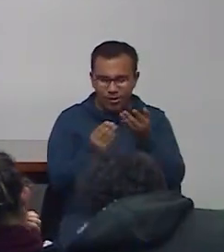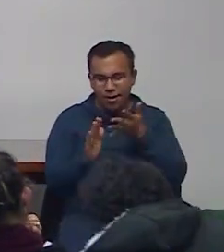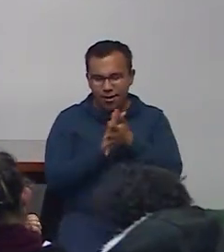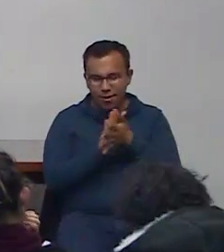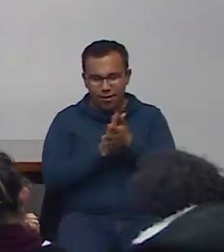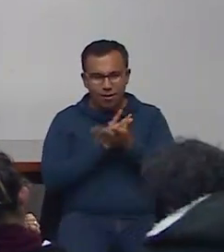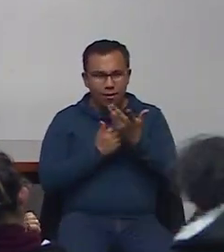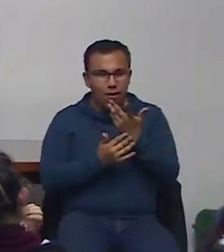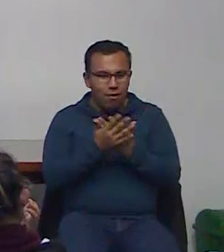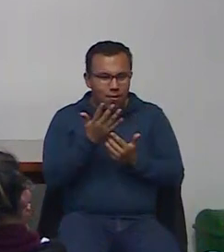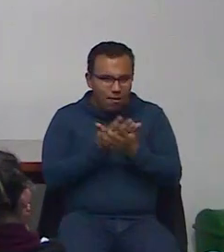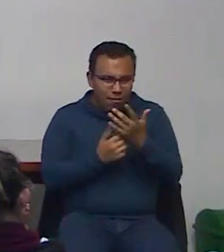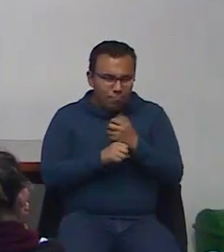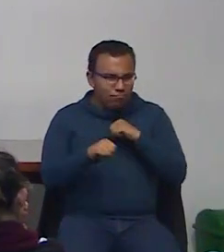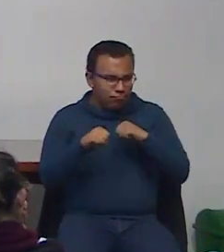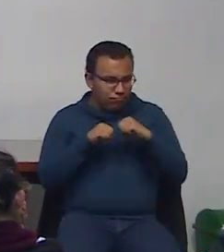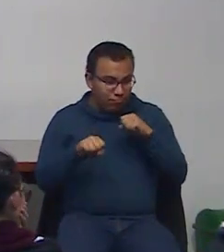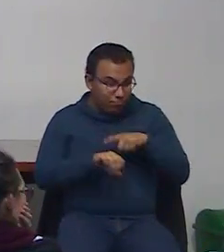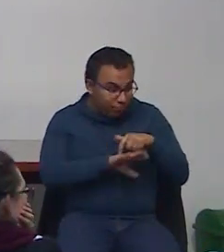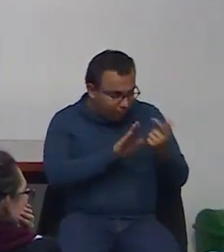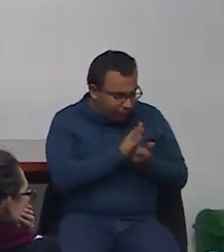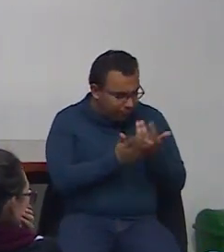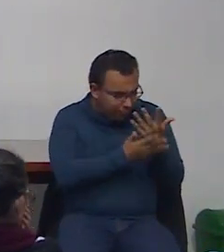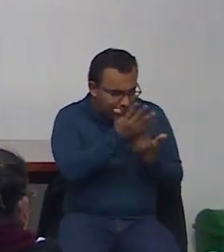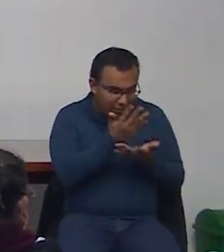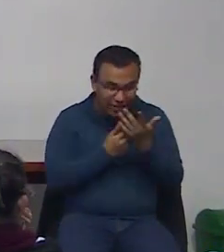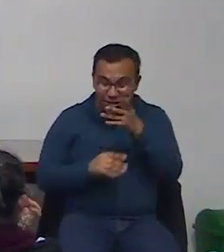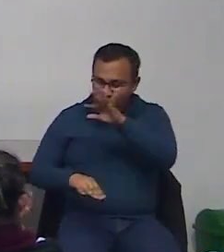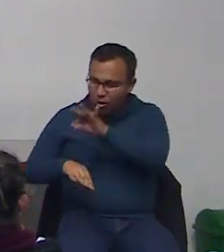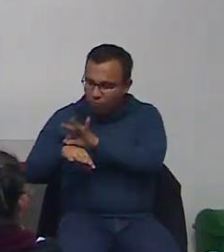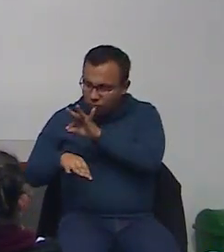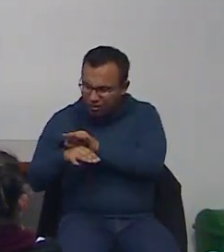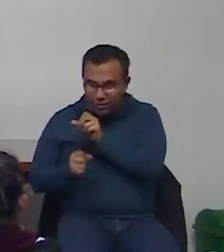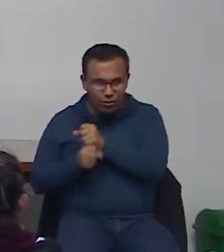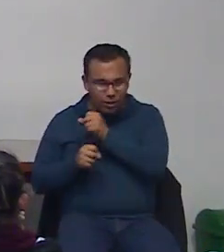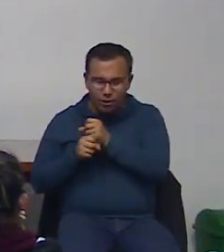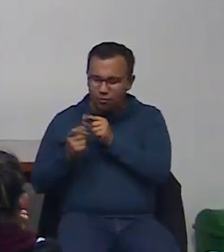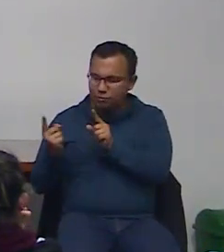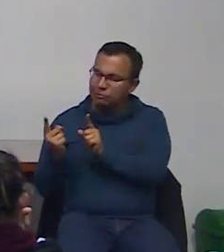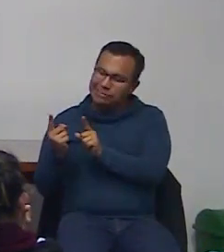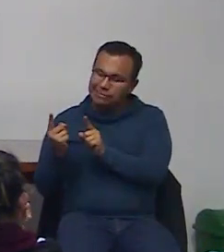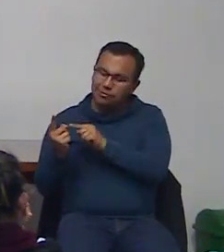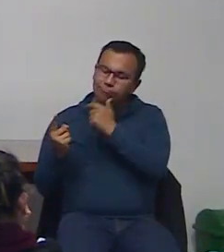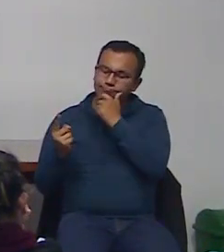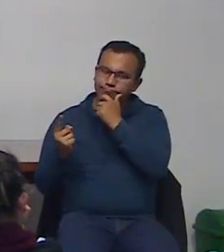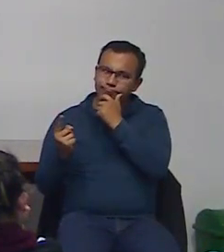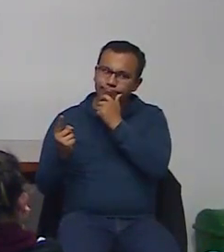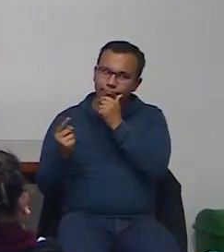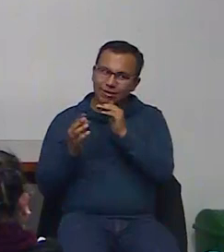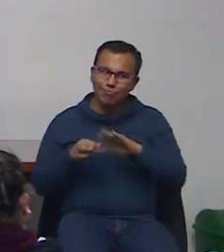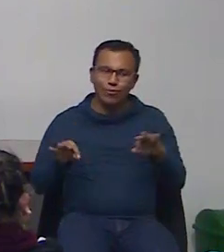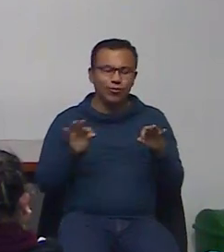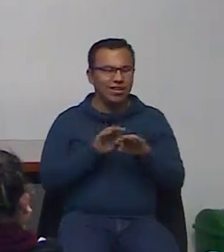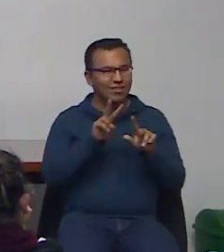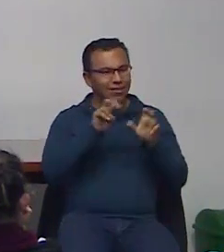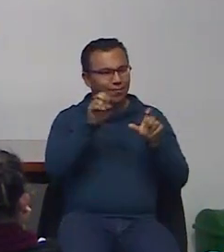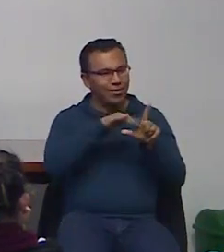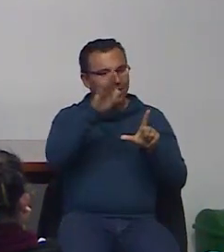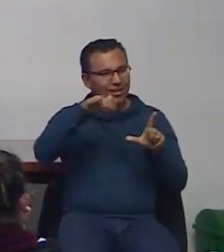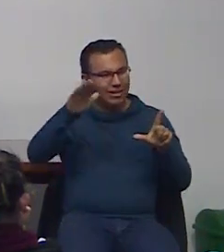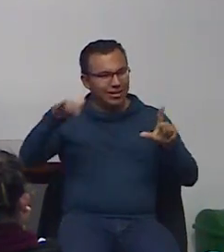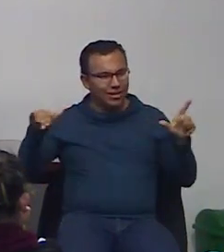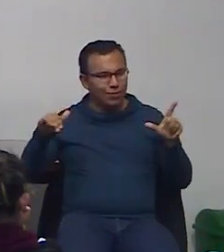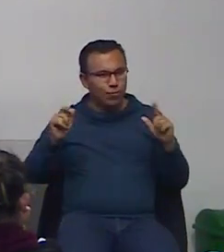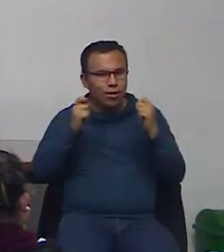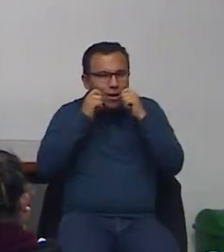tenía en mis manos prácticamente y empiezo a ver lo importante que es el ritmo en la vida